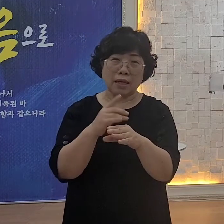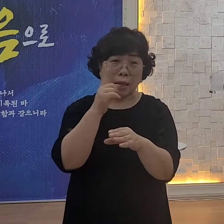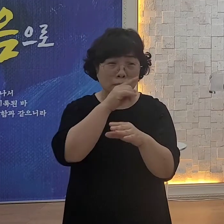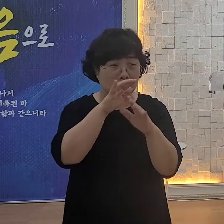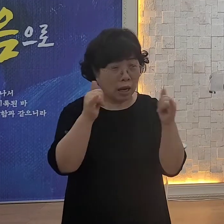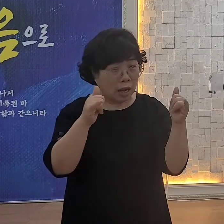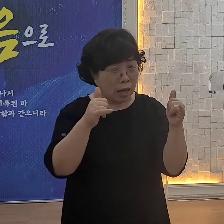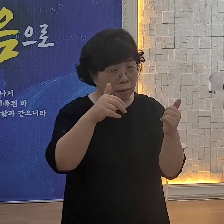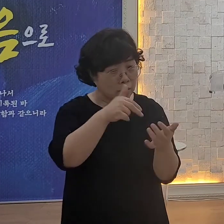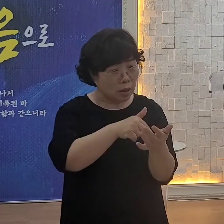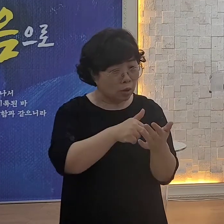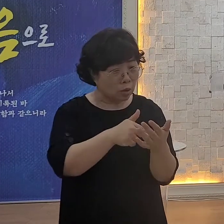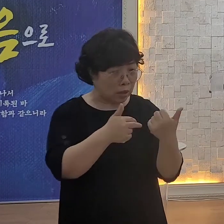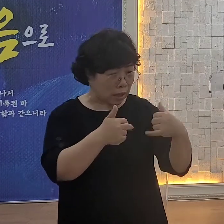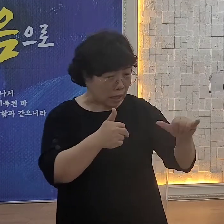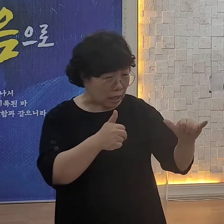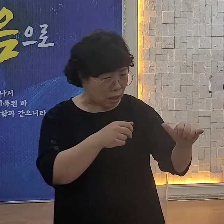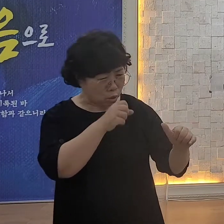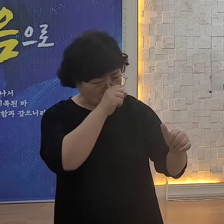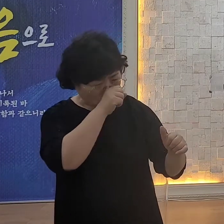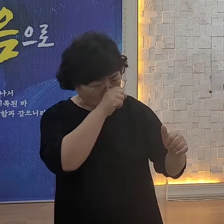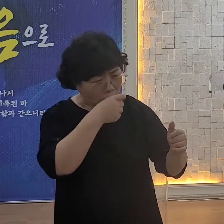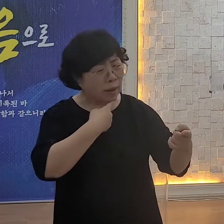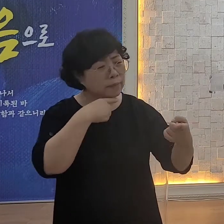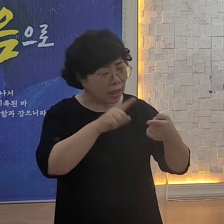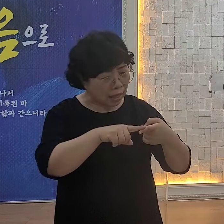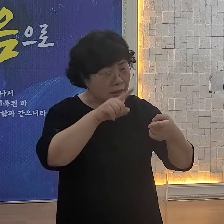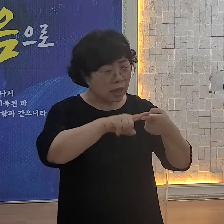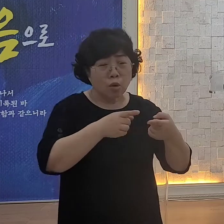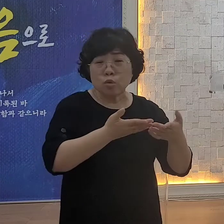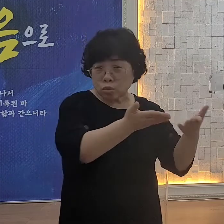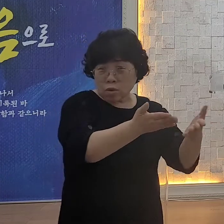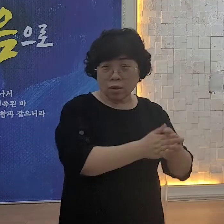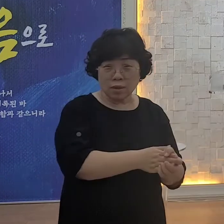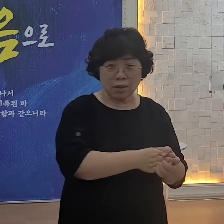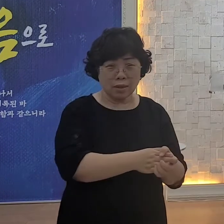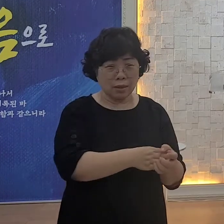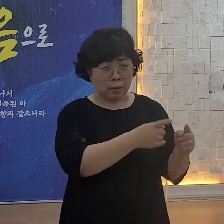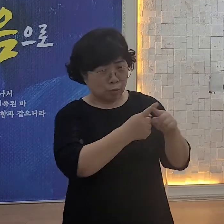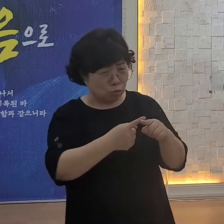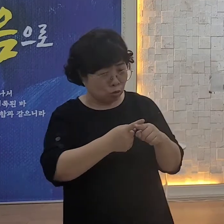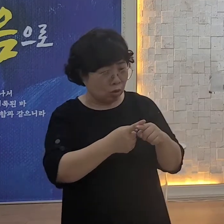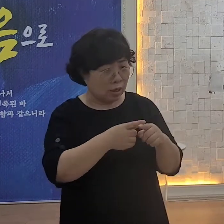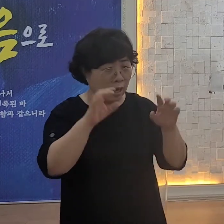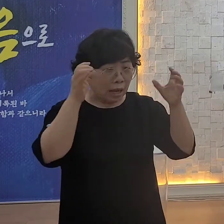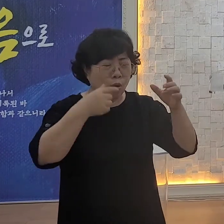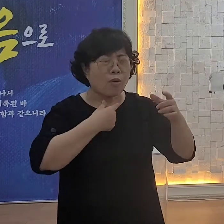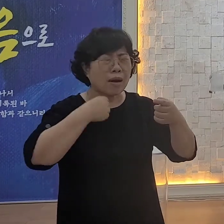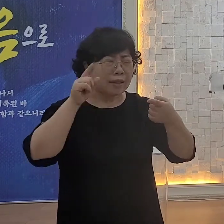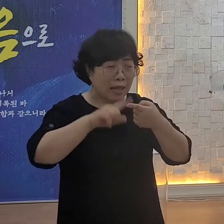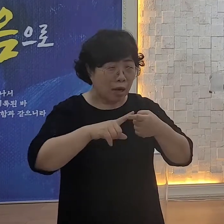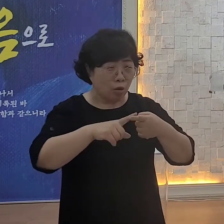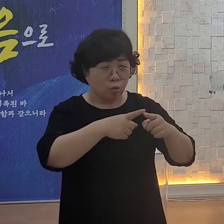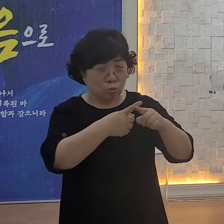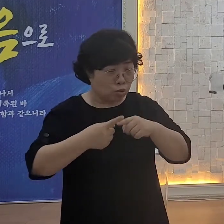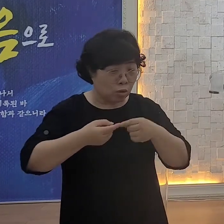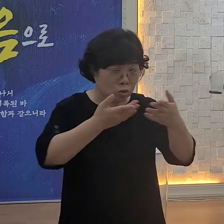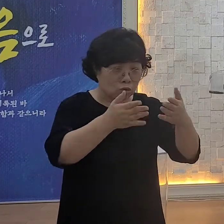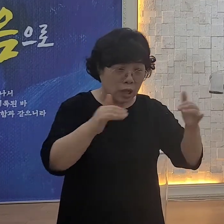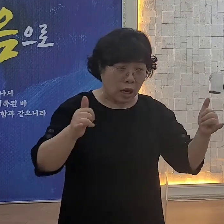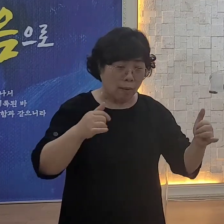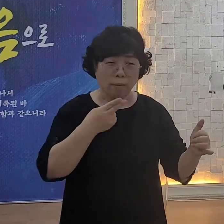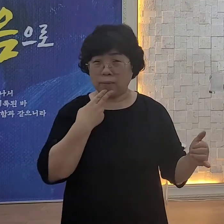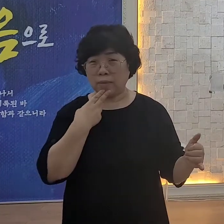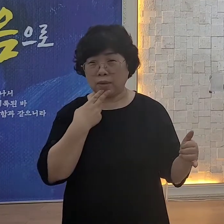죄가 많은 부모라 할지라도 아이가 달라는 대로 주는 그런 악한 부모는 없단 말이에요. 자기 자식 안 사랑하는 부모가 어디 있나요?